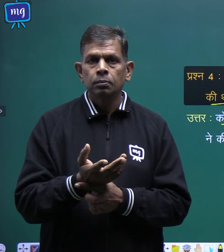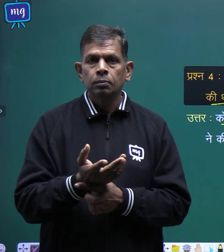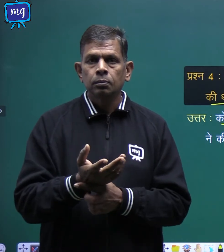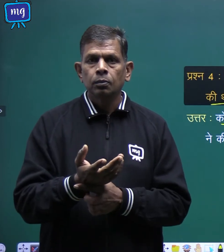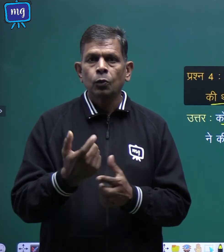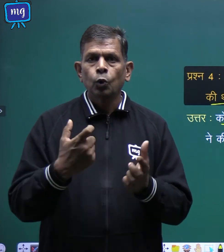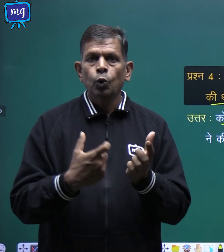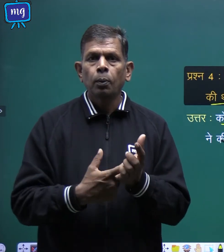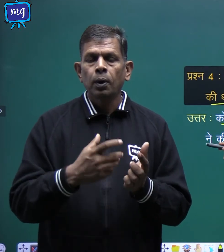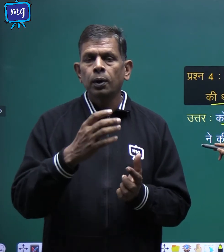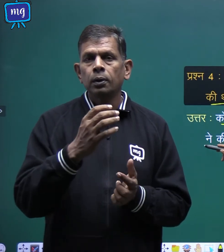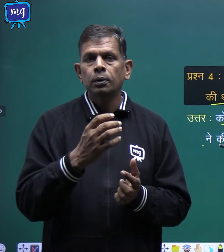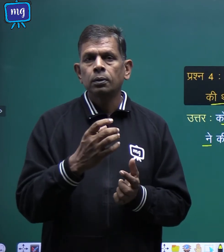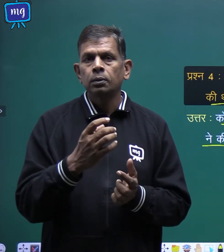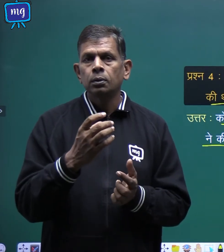रॉबर्ट हुक ने की।